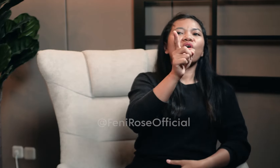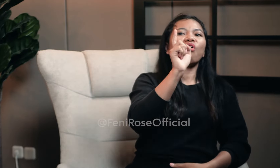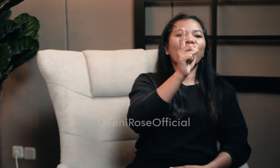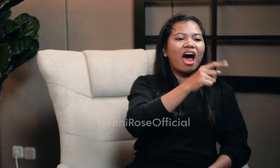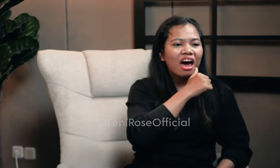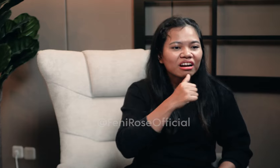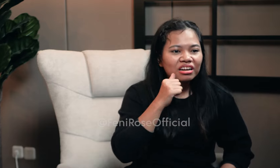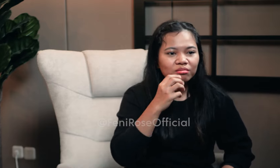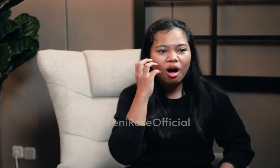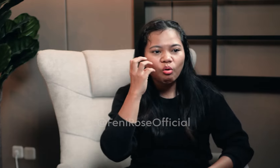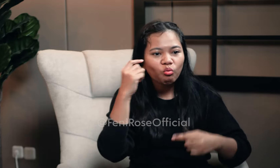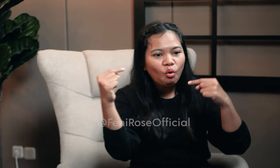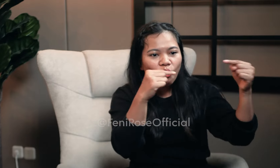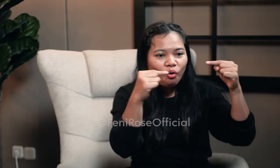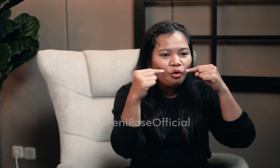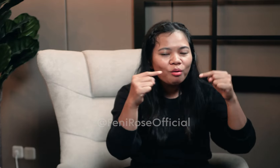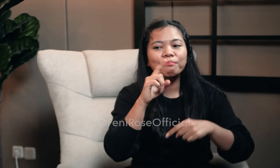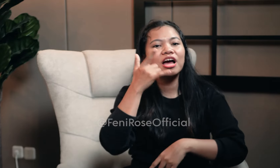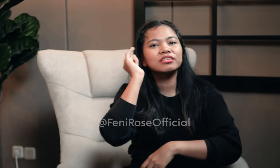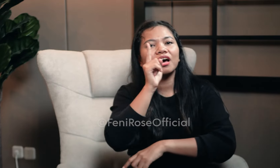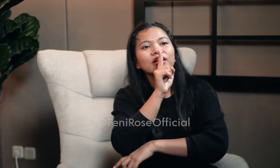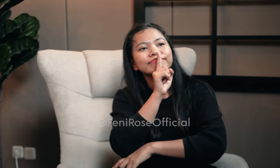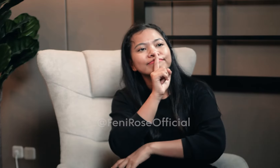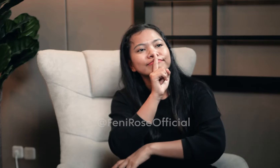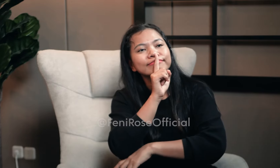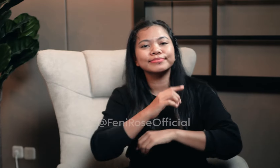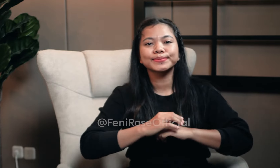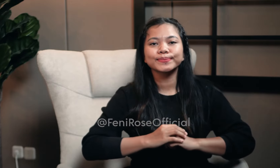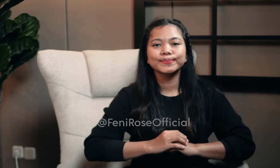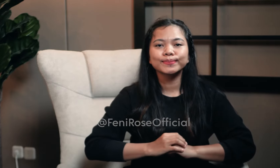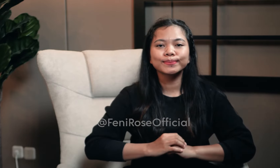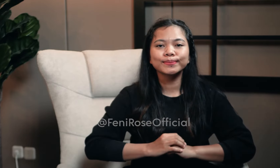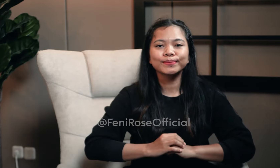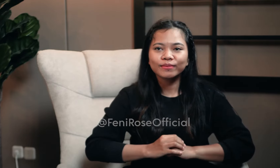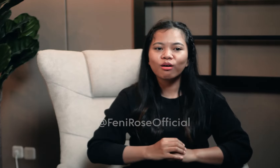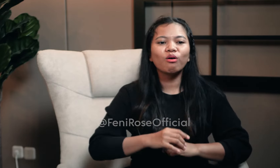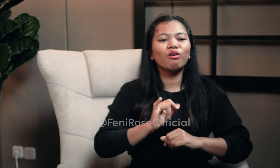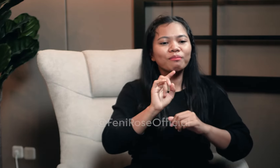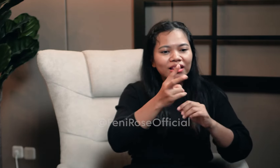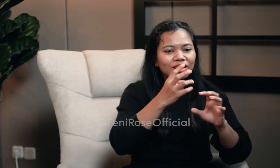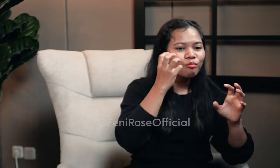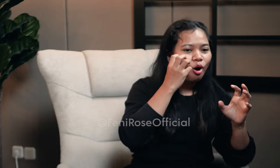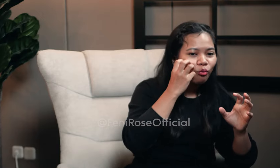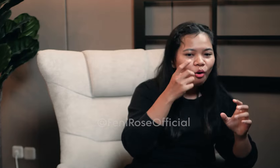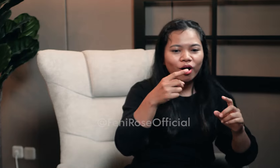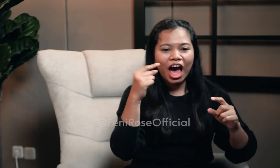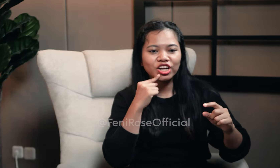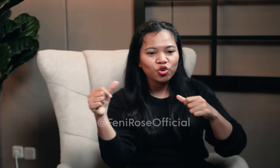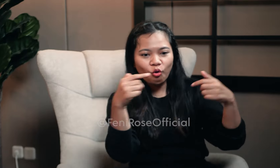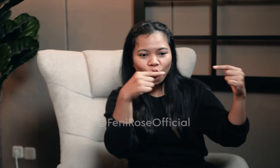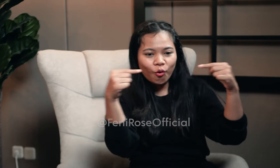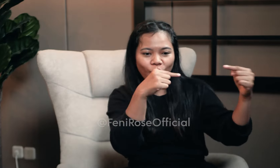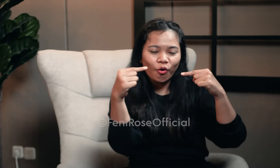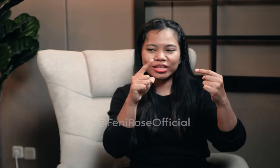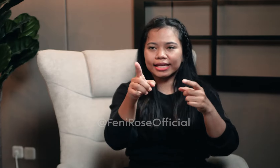Oh ini mungkin kalau ada masing-masing kan lebih enak gitu yang lebih jelas kayak gitu oke oh artinya ekspresi Pak